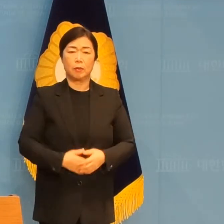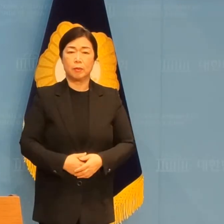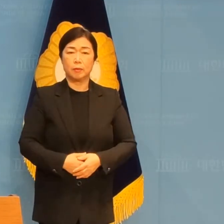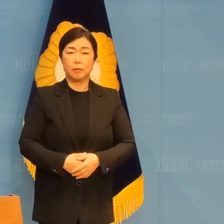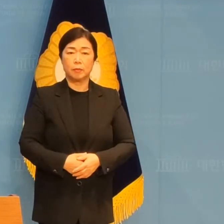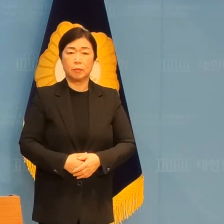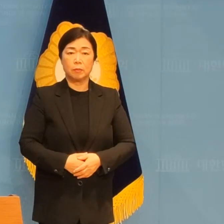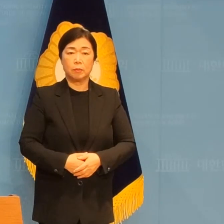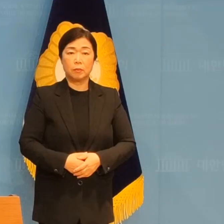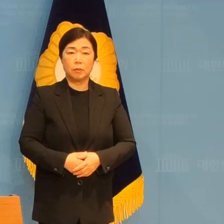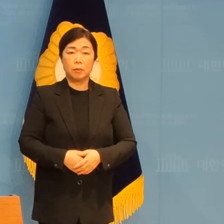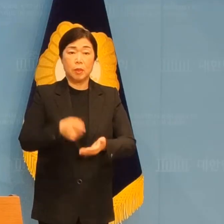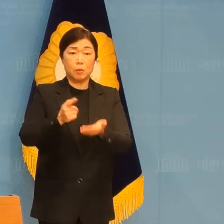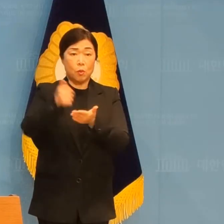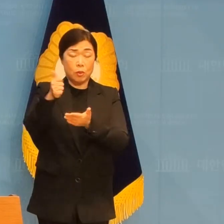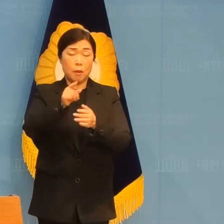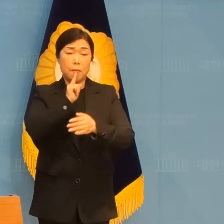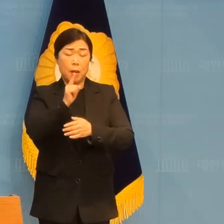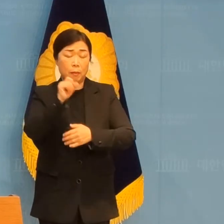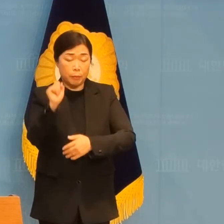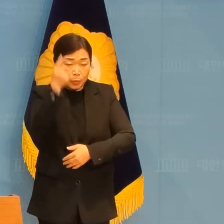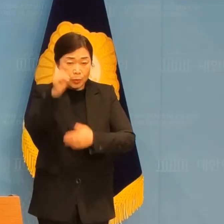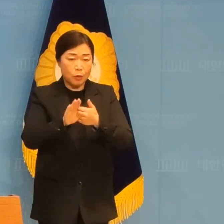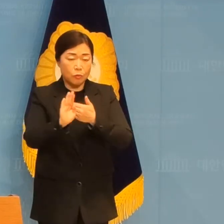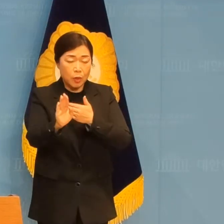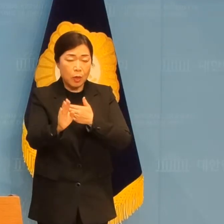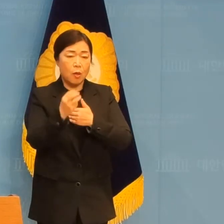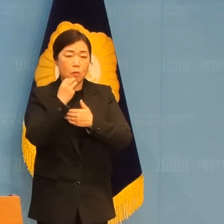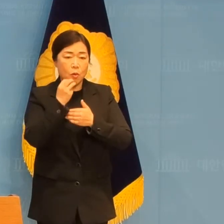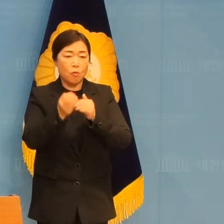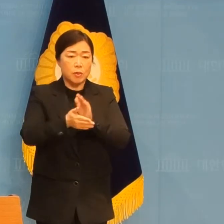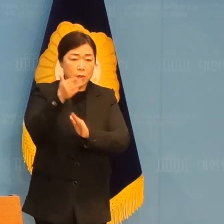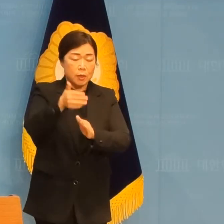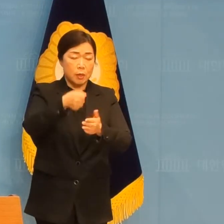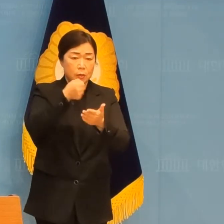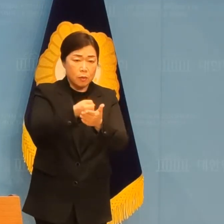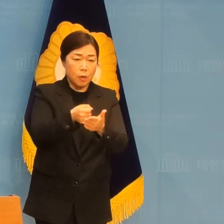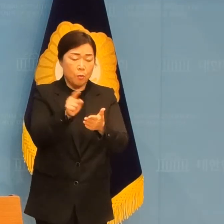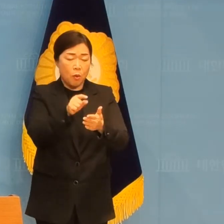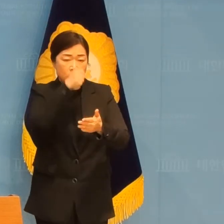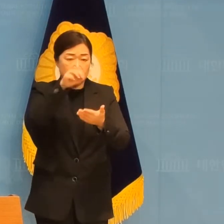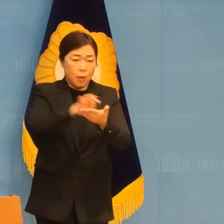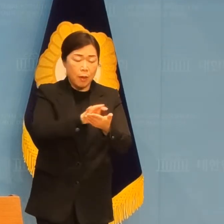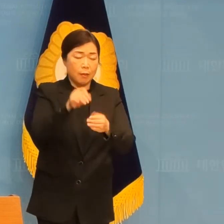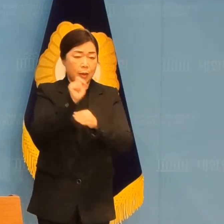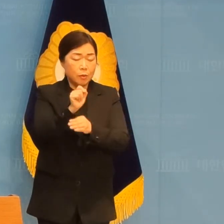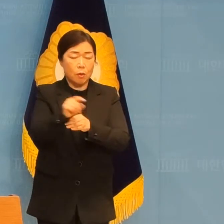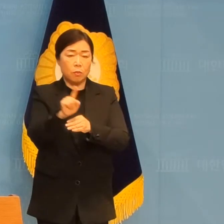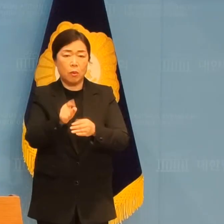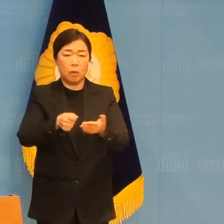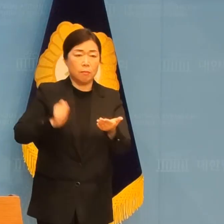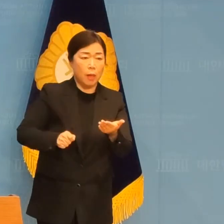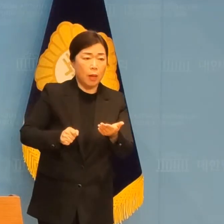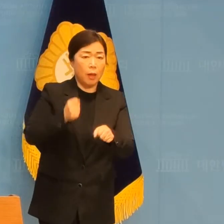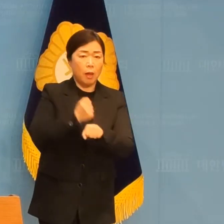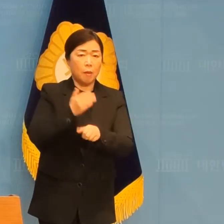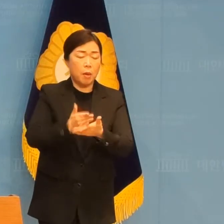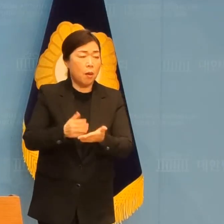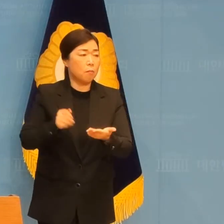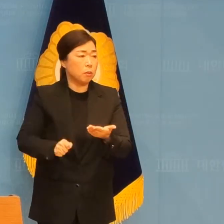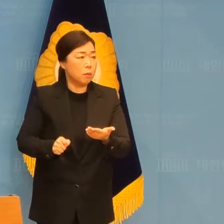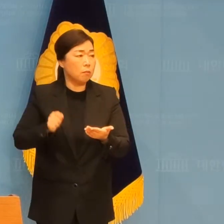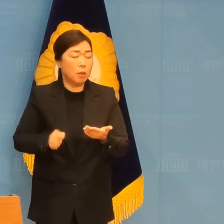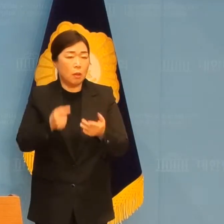장관들과 부처가 연달아 서울시 결정에 제동을 거는 모습은 행정이 아니라 정치가 움직인다는